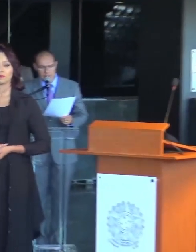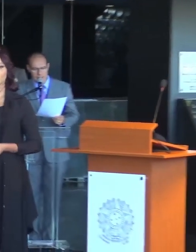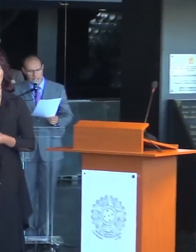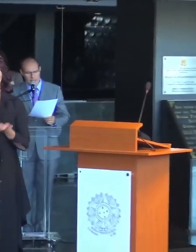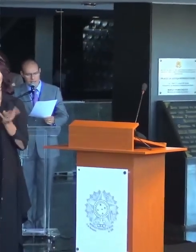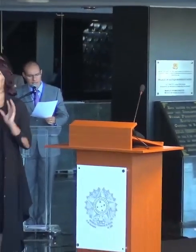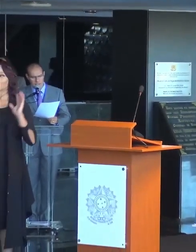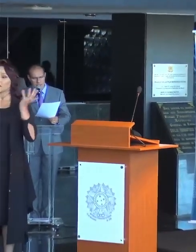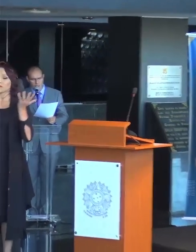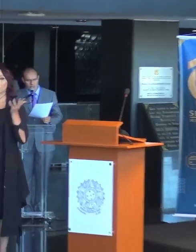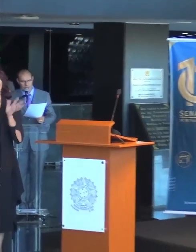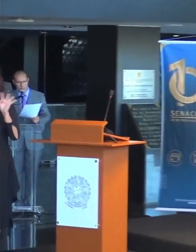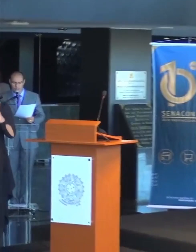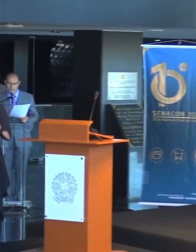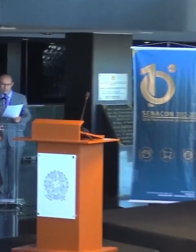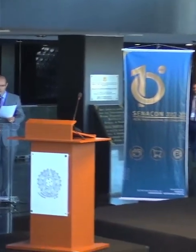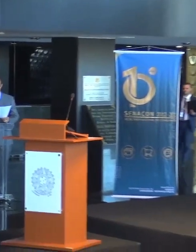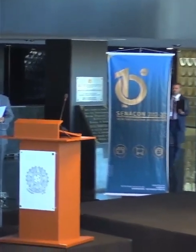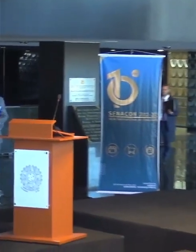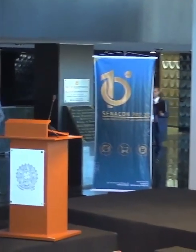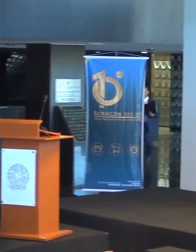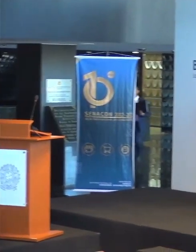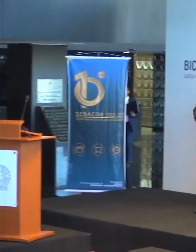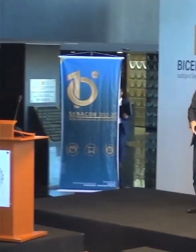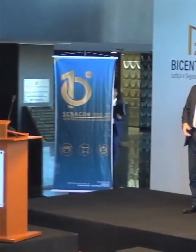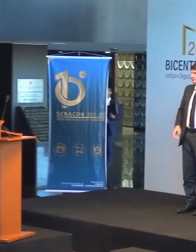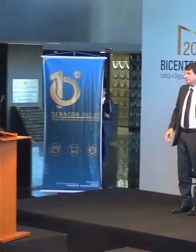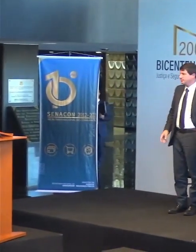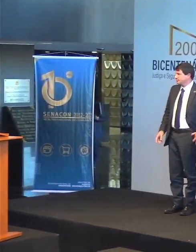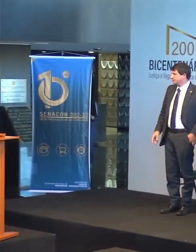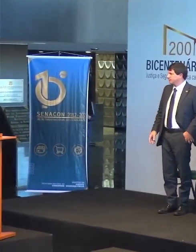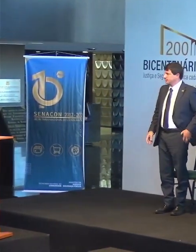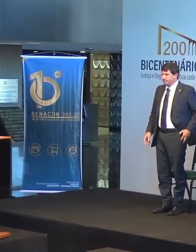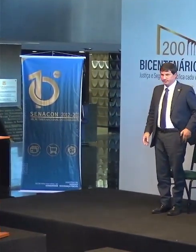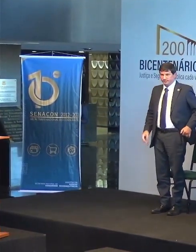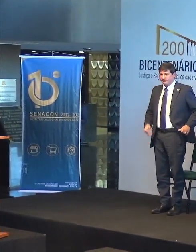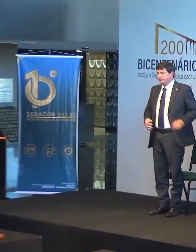Está encerrada esta cerimônia. Convidamos todos para um coquetel que está